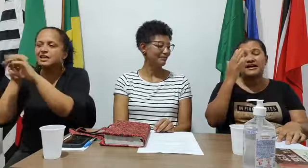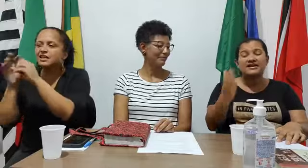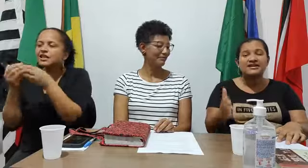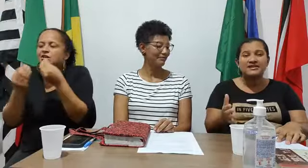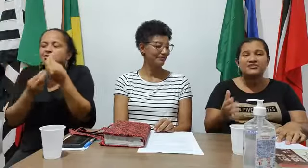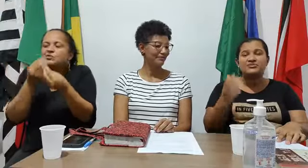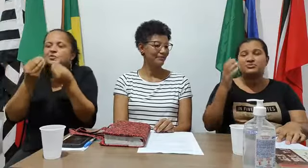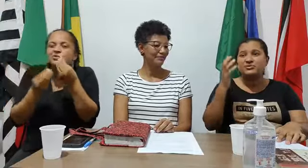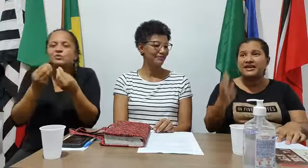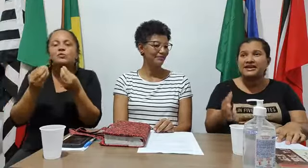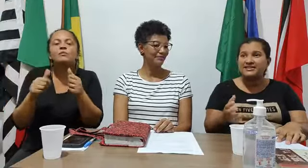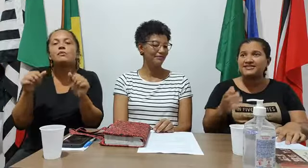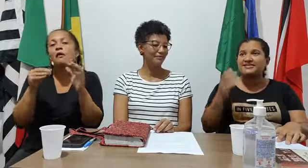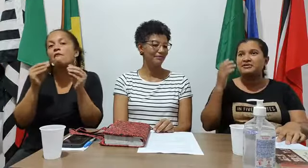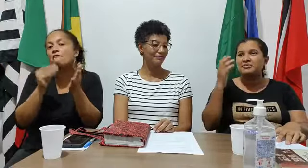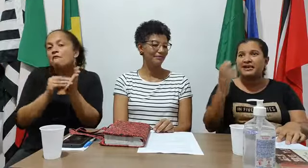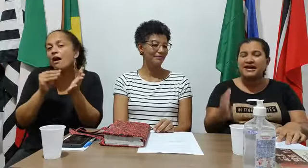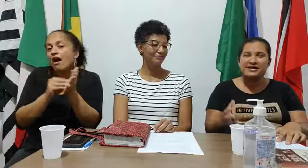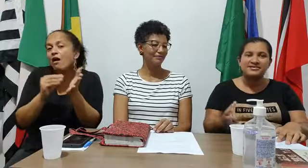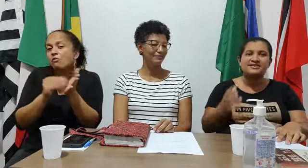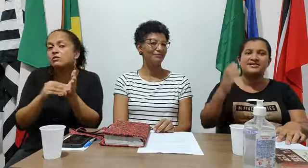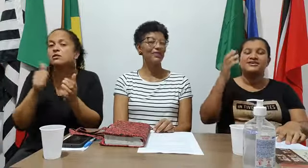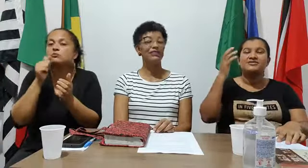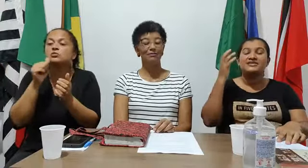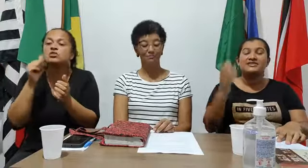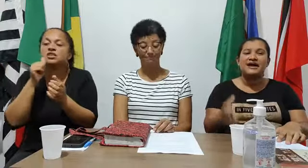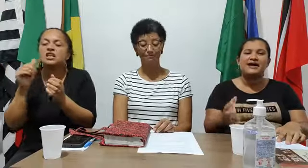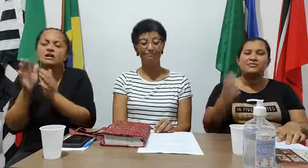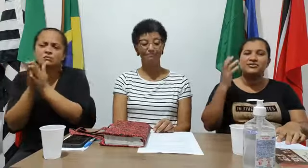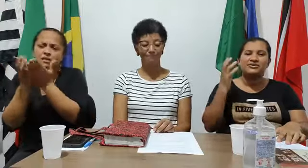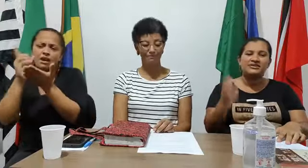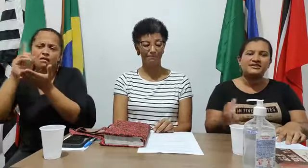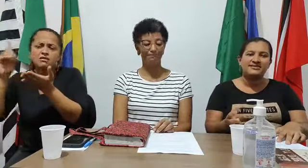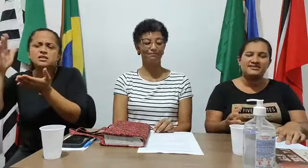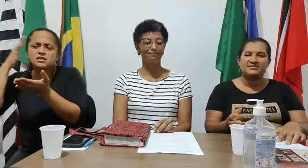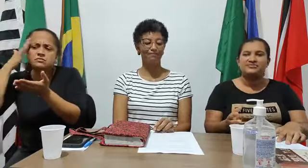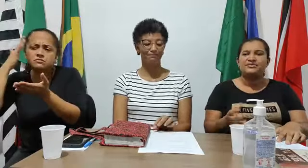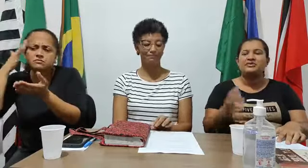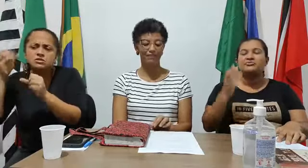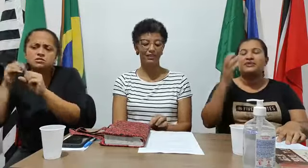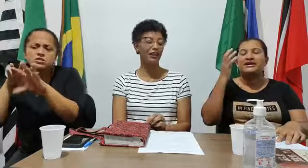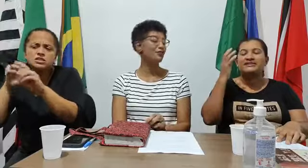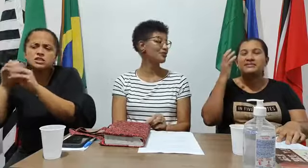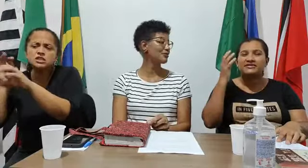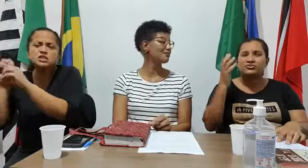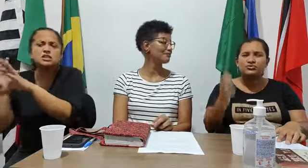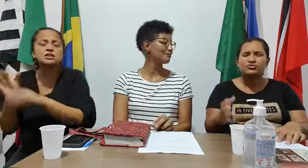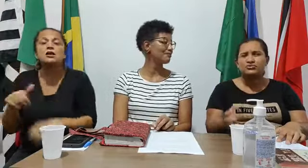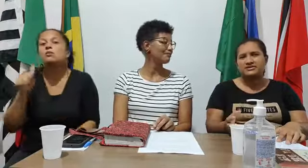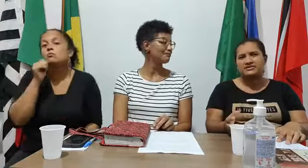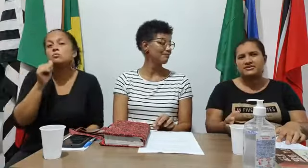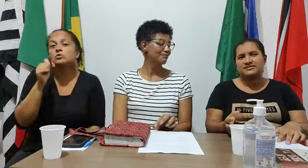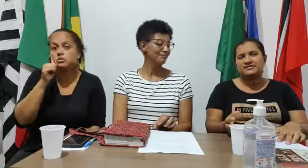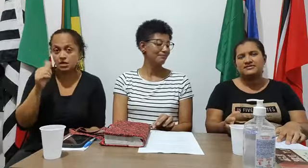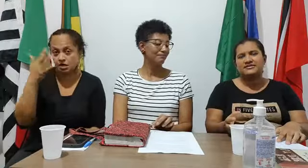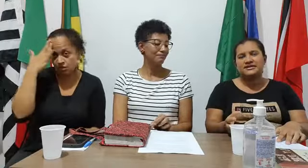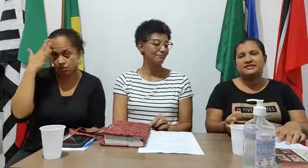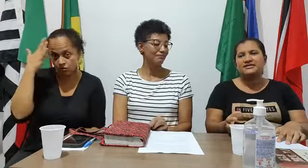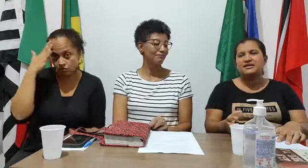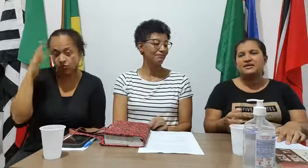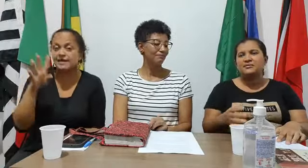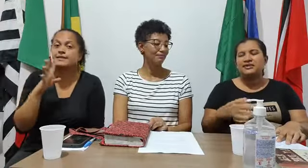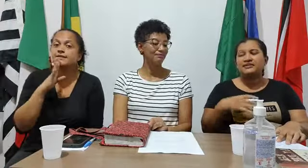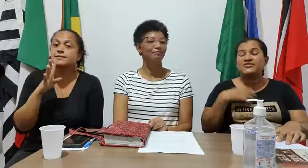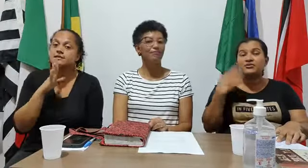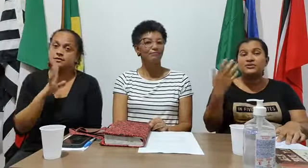estamos carentes de mulheres que tenham palavras de sabedoria. Mulheres maduras,